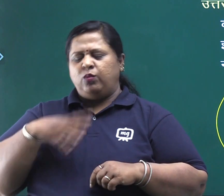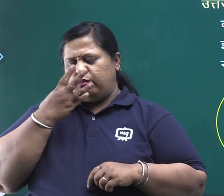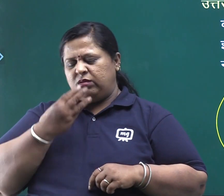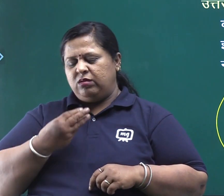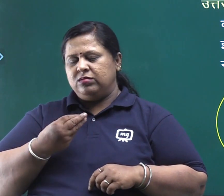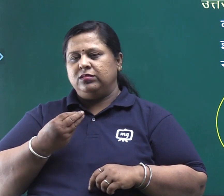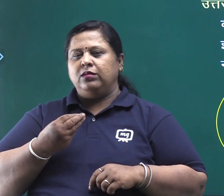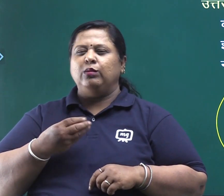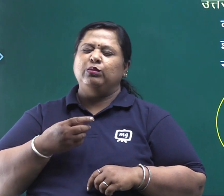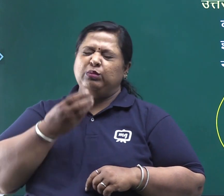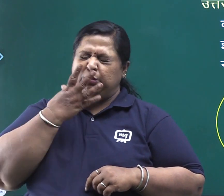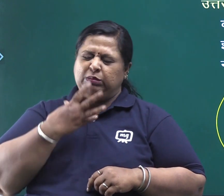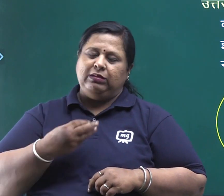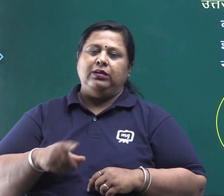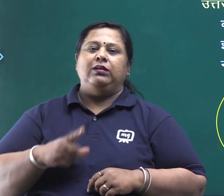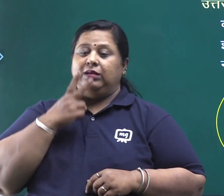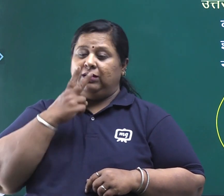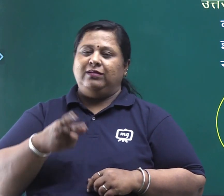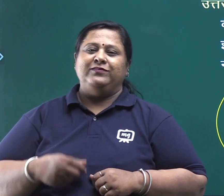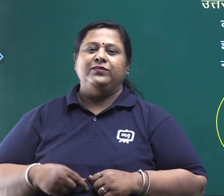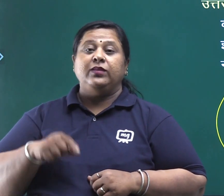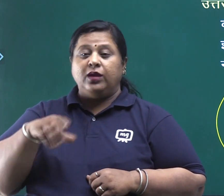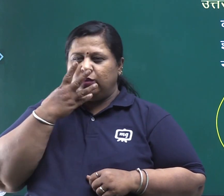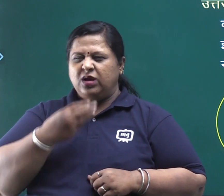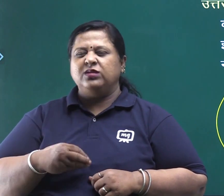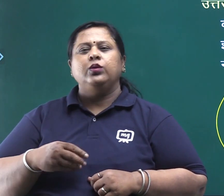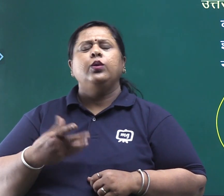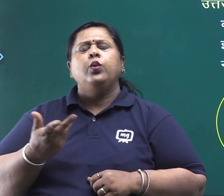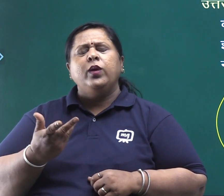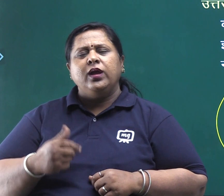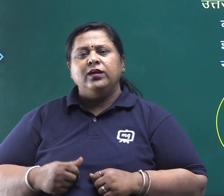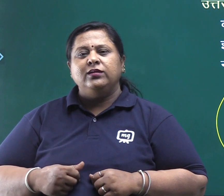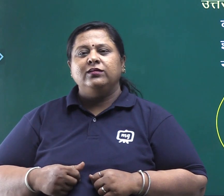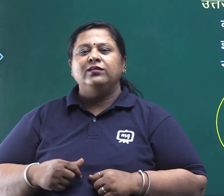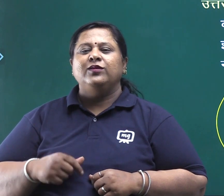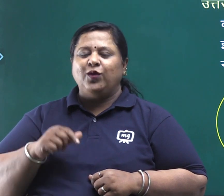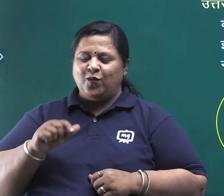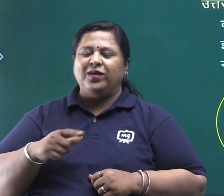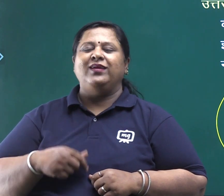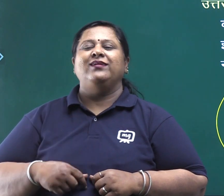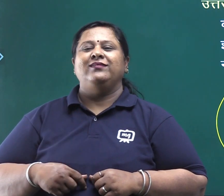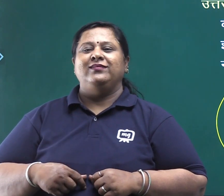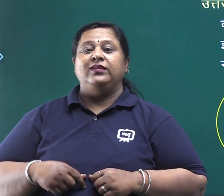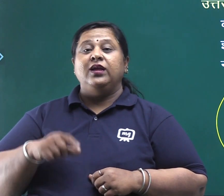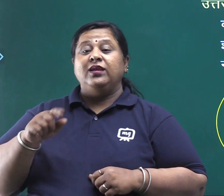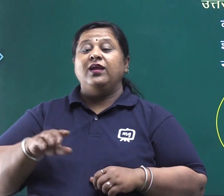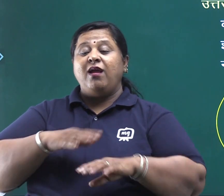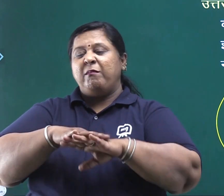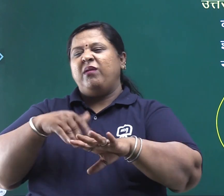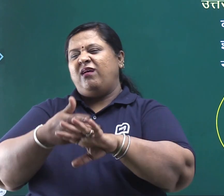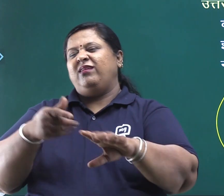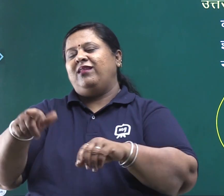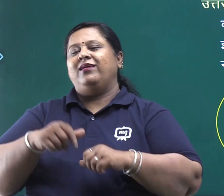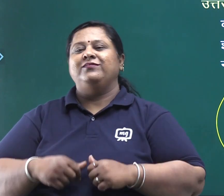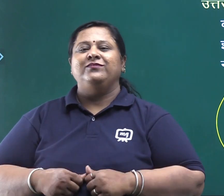उदास और दुखी दिखाई दे रही है। यह उदास और दुखी क्यों है? क्योंकि यह पराधीन